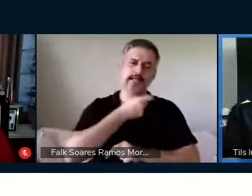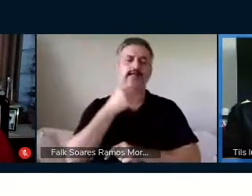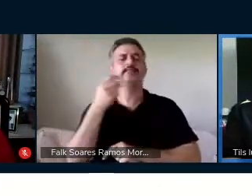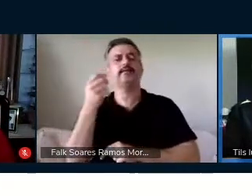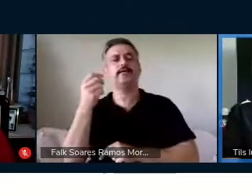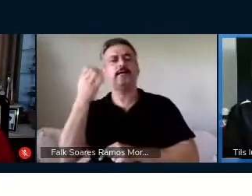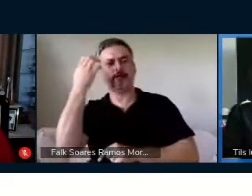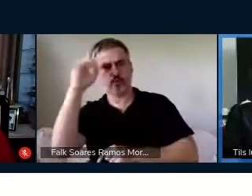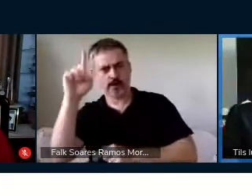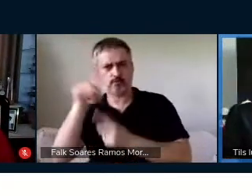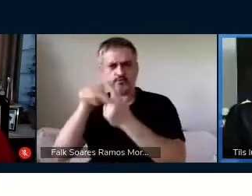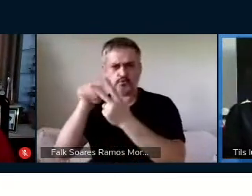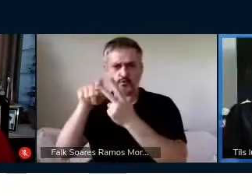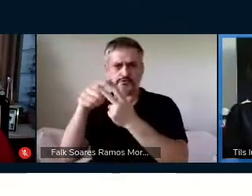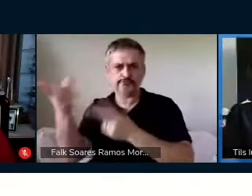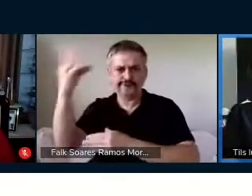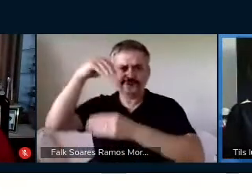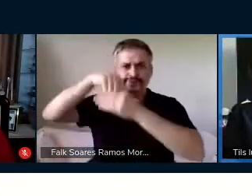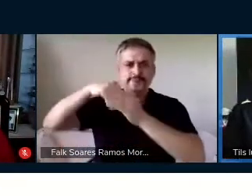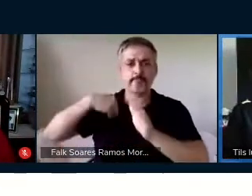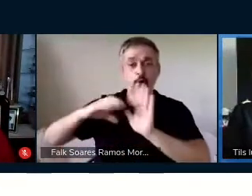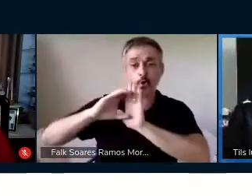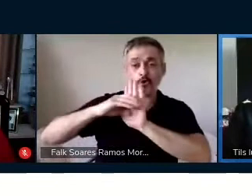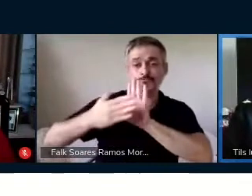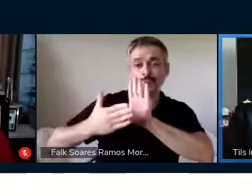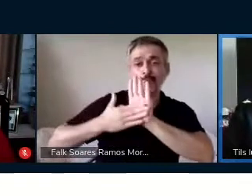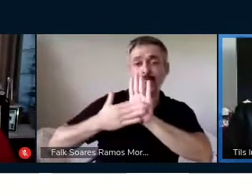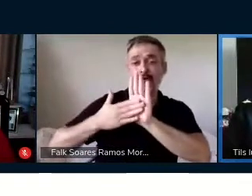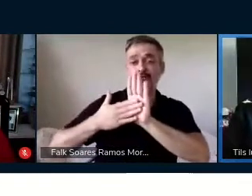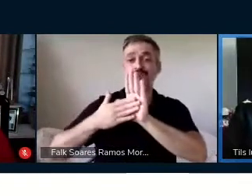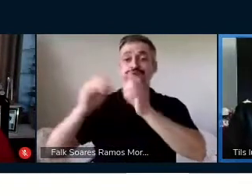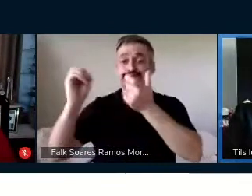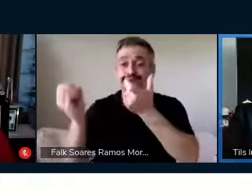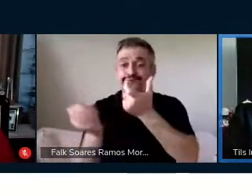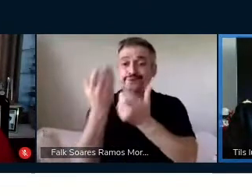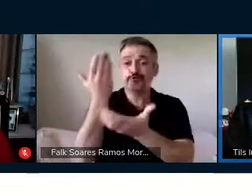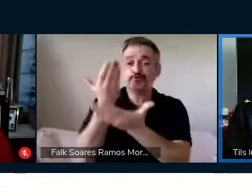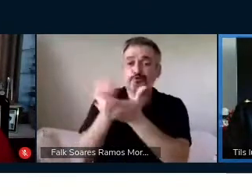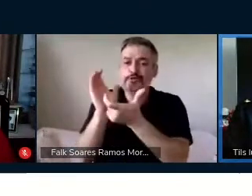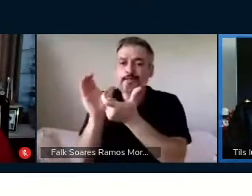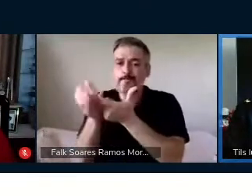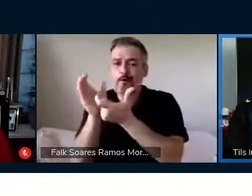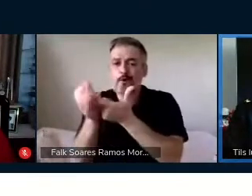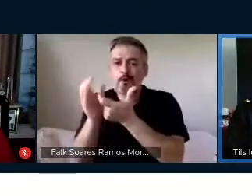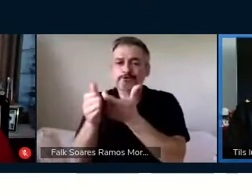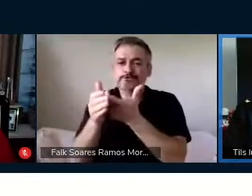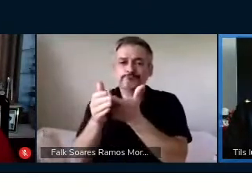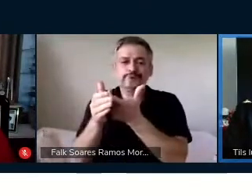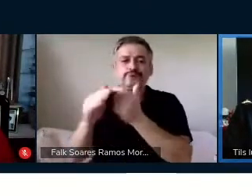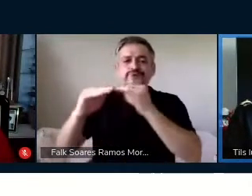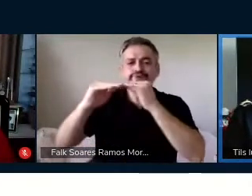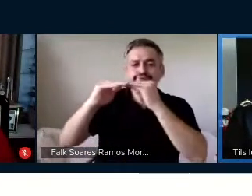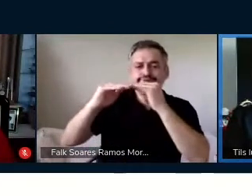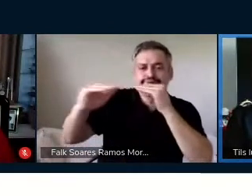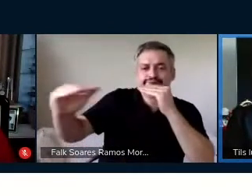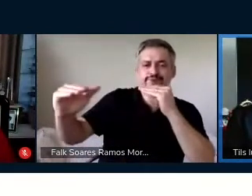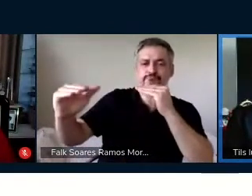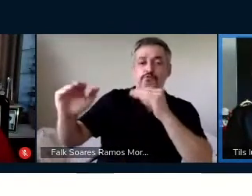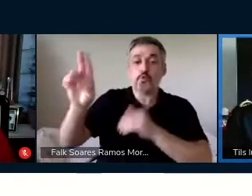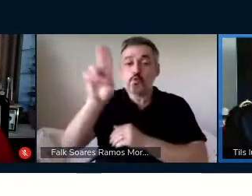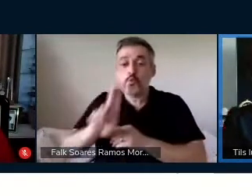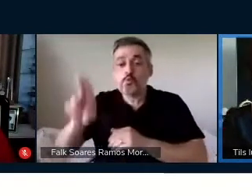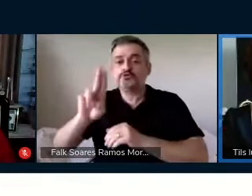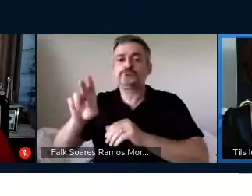denominado, seja uma UL, UTS ou UTCS. O conceito orienta a